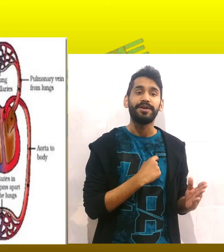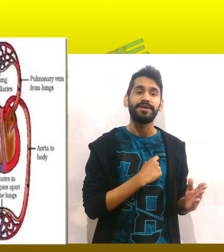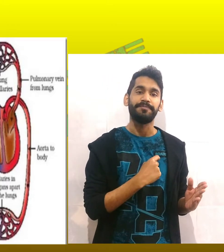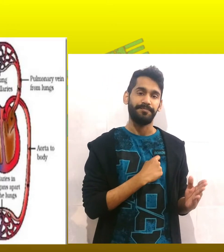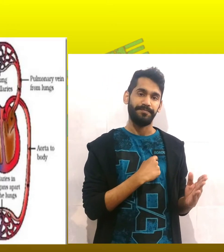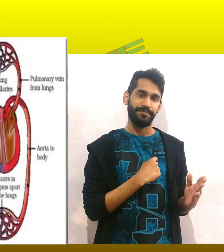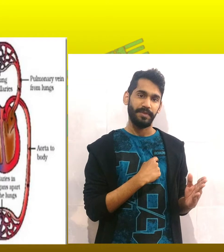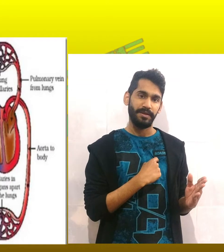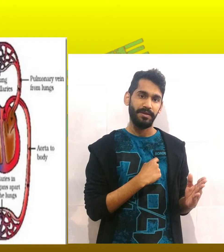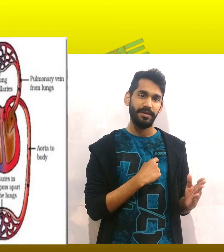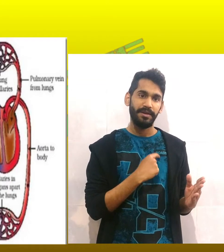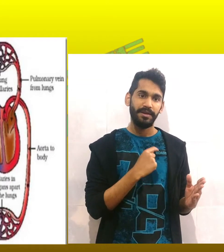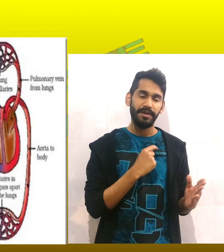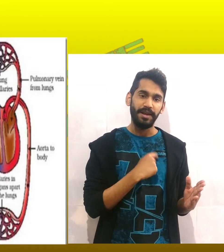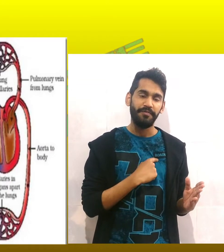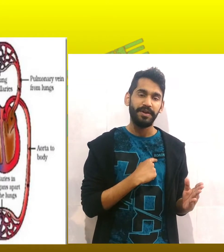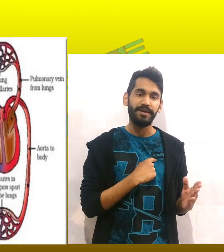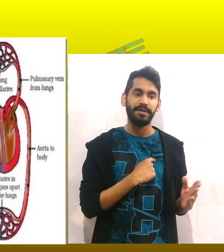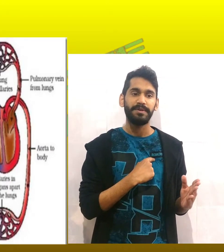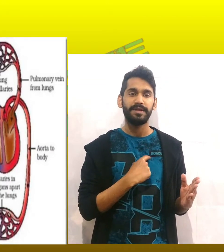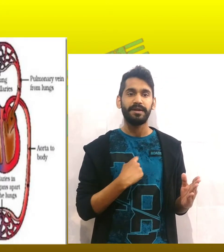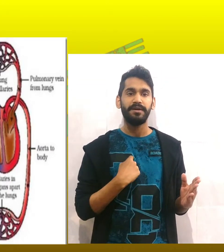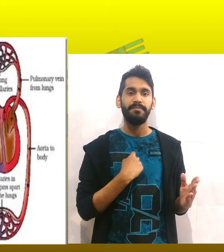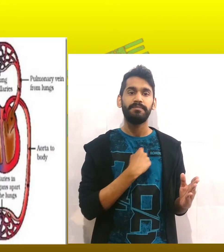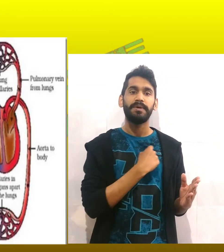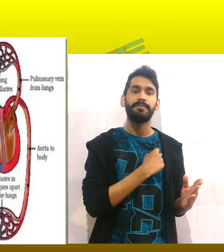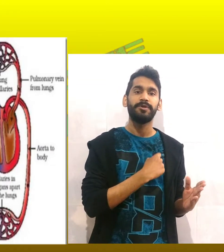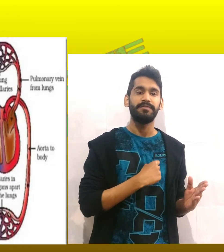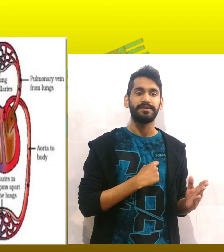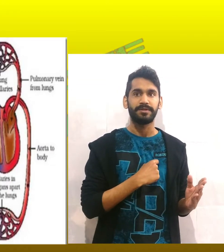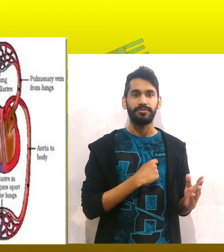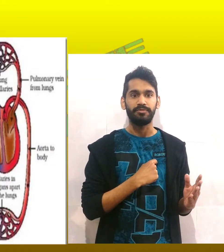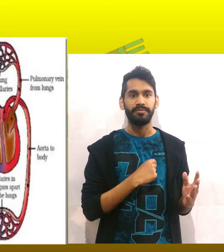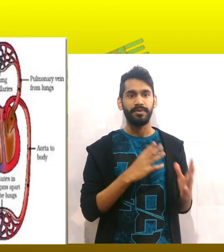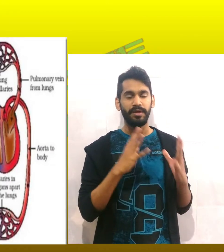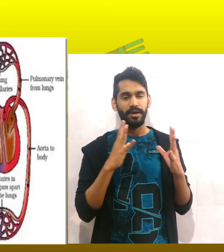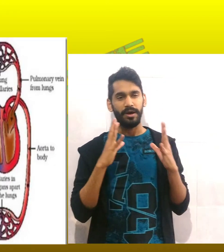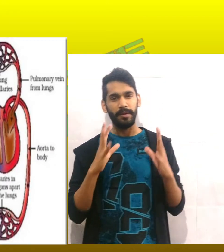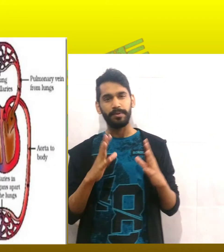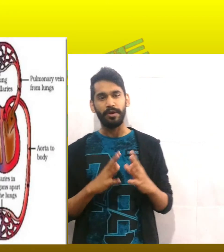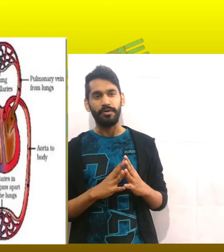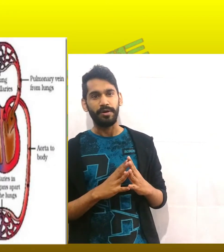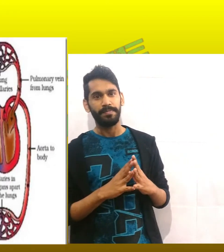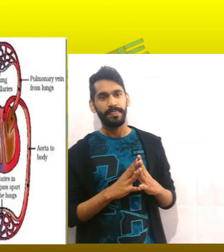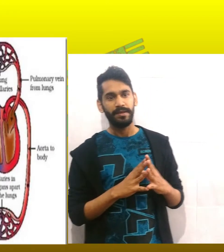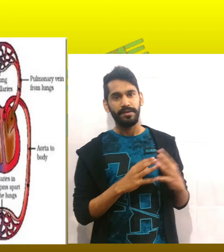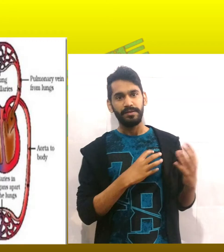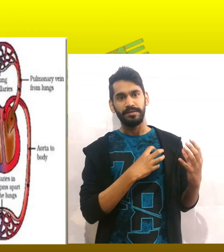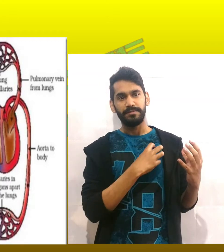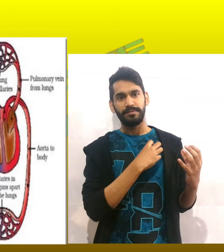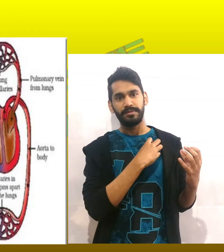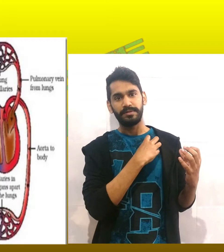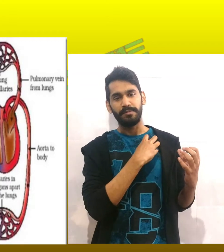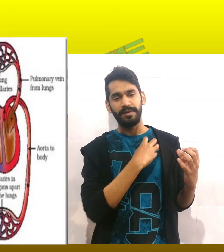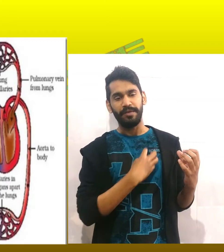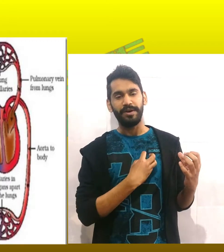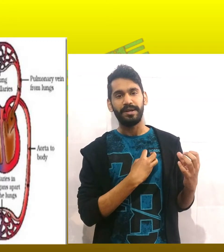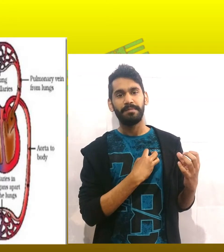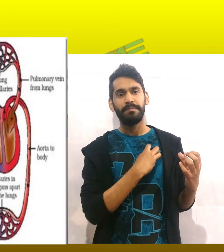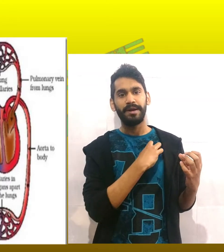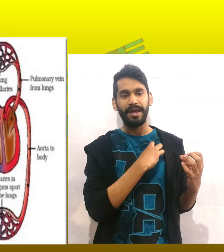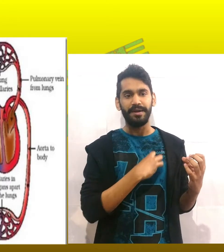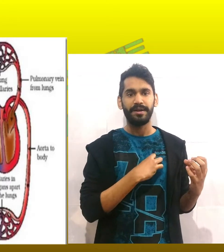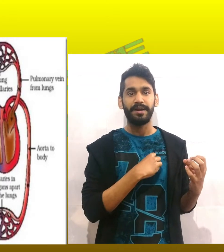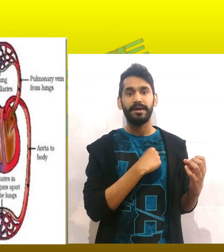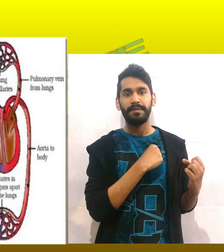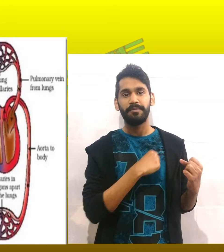लेफ्ट एट्रियम। लेफ्ट एट्रियम में जाएगा पल्मोनरी वेन्स के थ्रू। अब क्या होगा? जब लेफ्ट एट्रियम